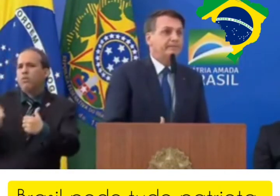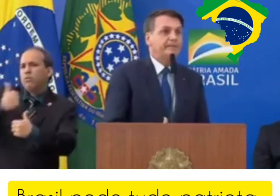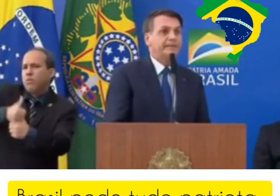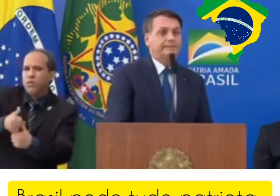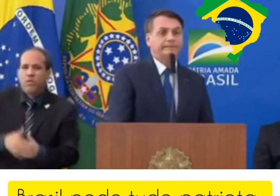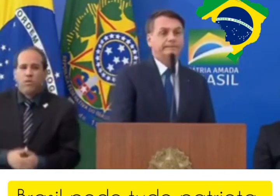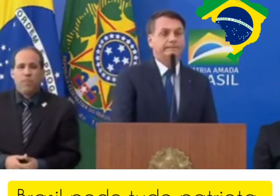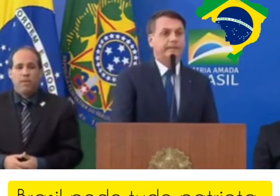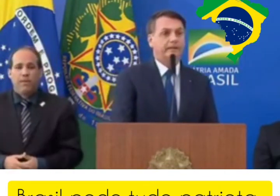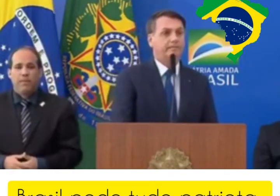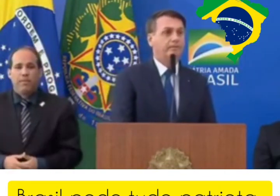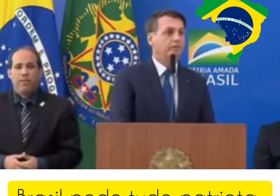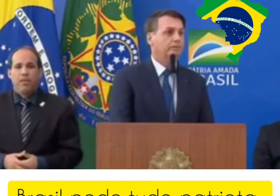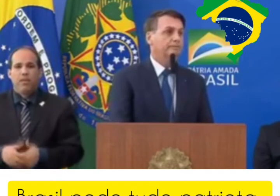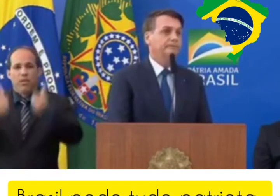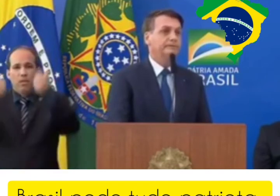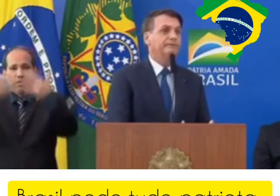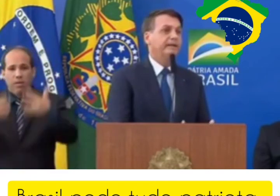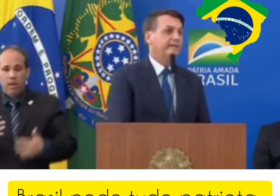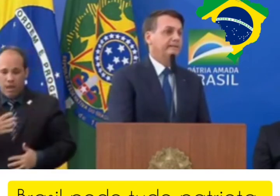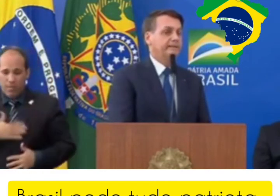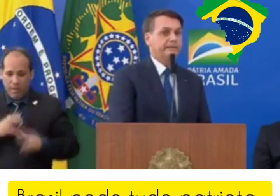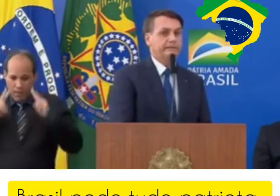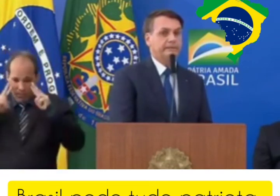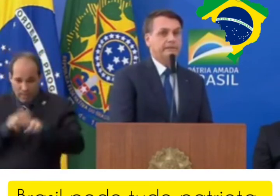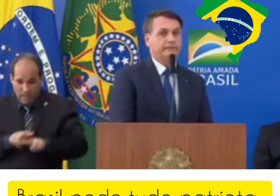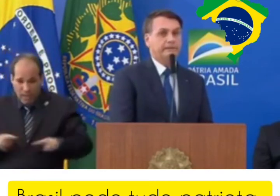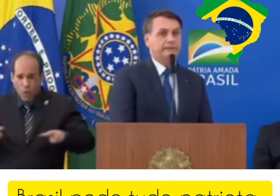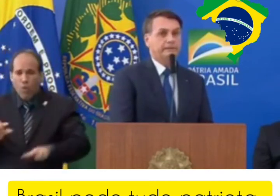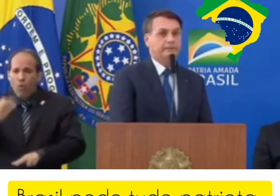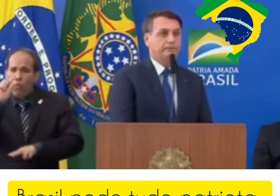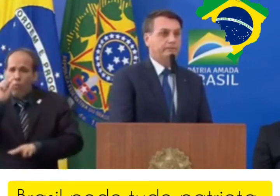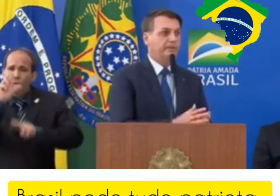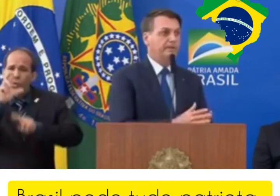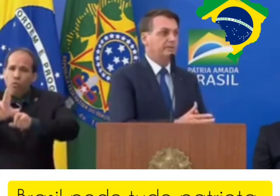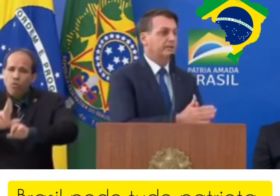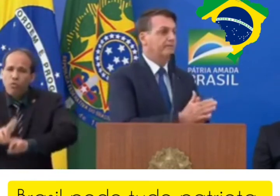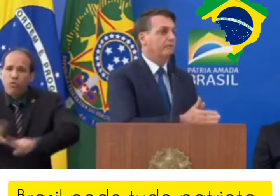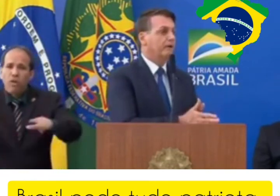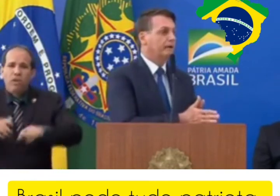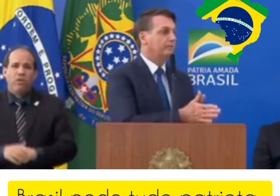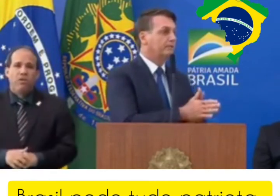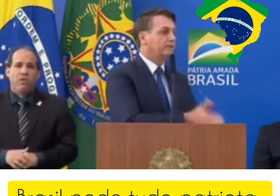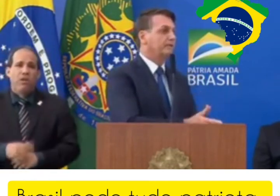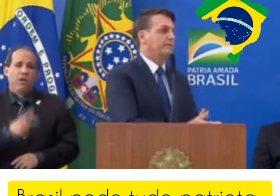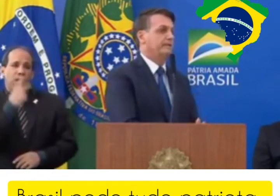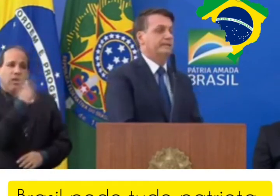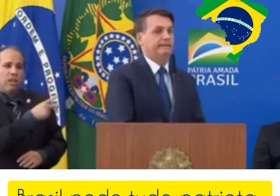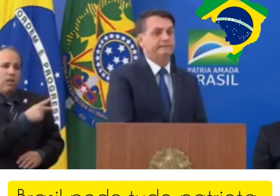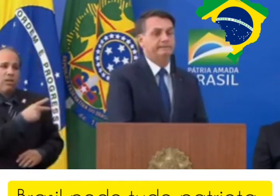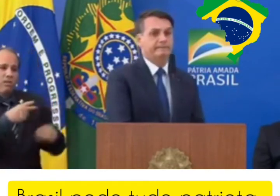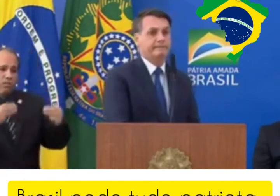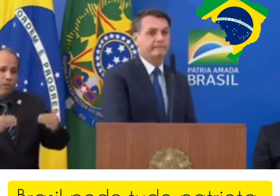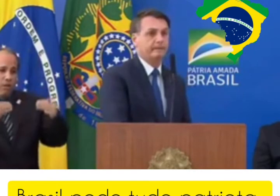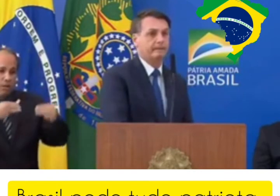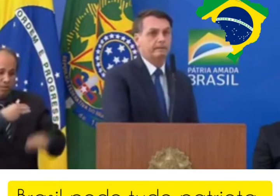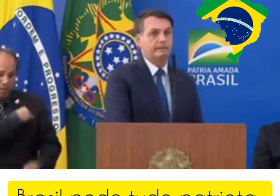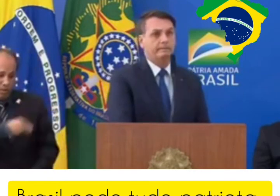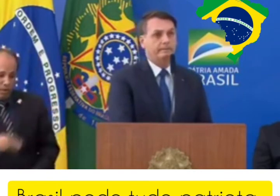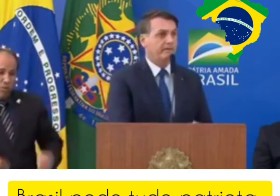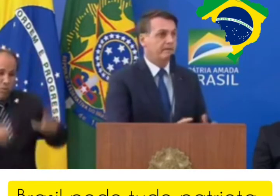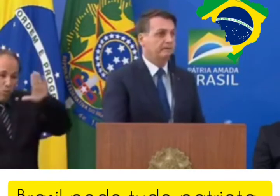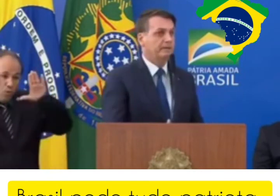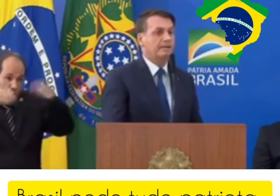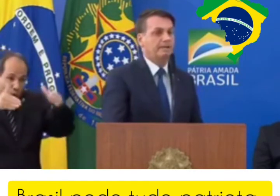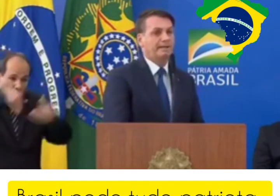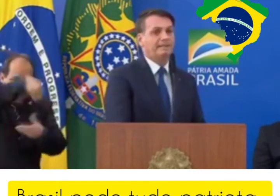A visão minha é um pouco diferente do ministro que está focado no seu ministério.